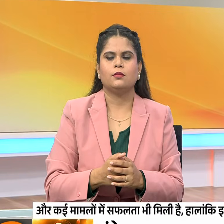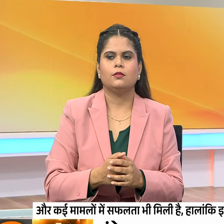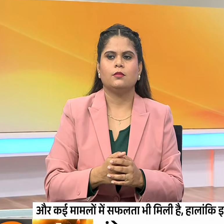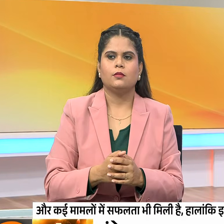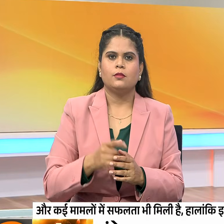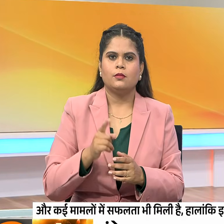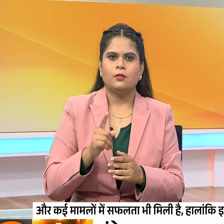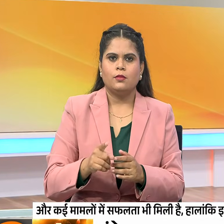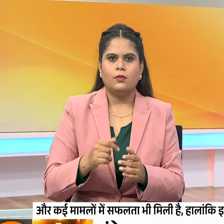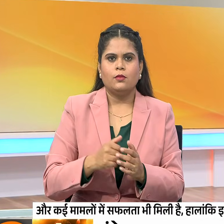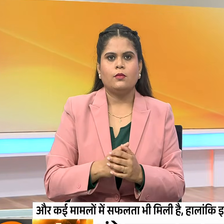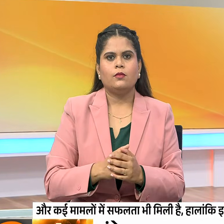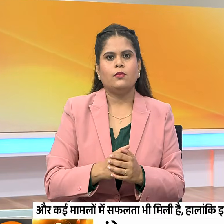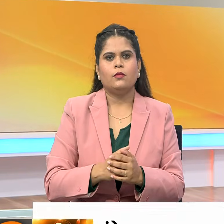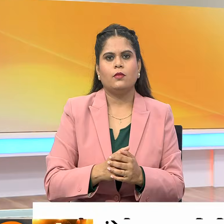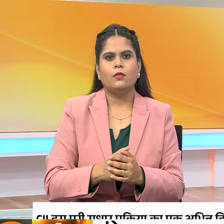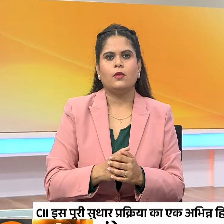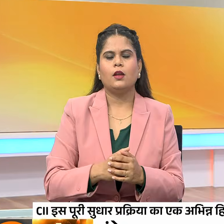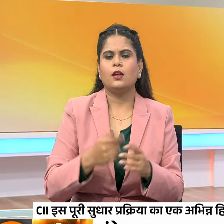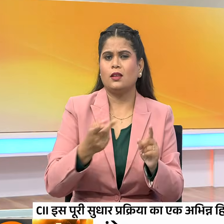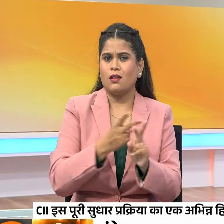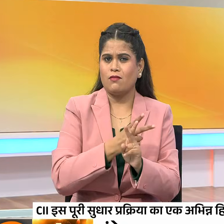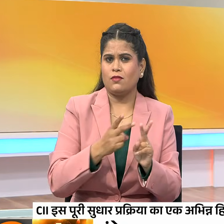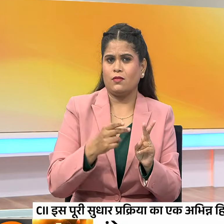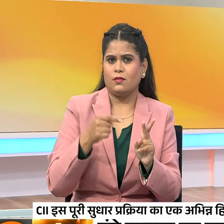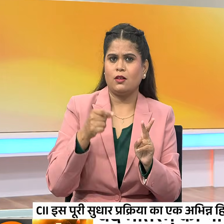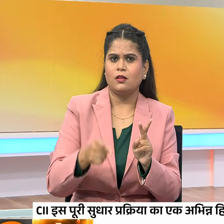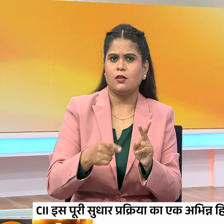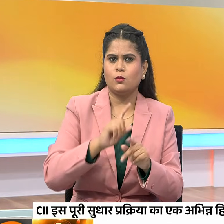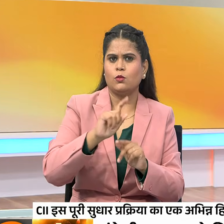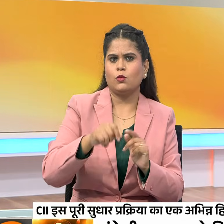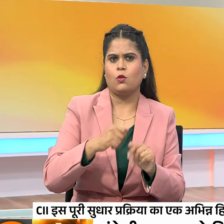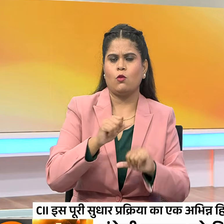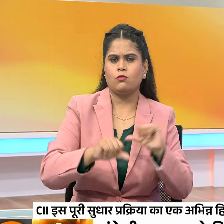scale. CII is an integral part of this entire reform process.